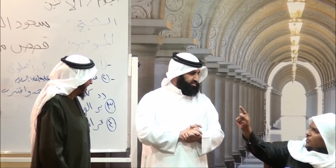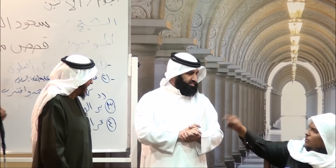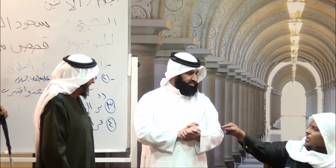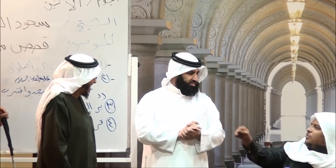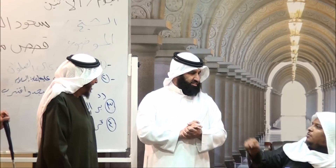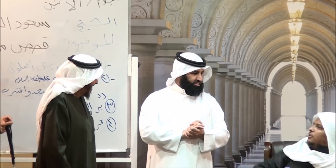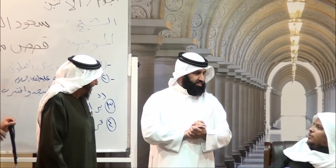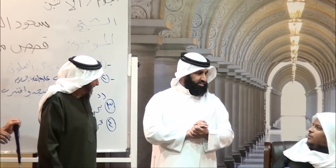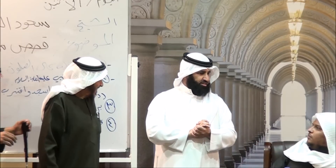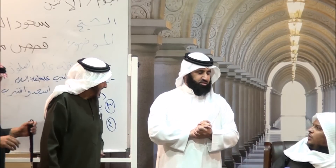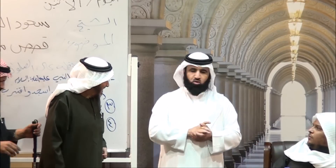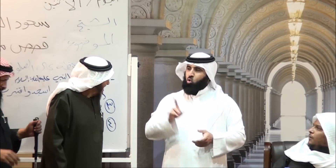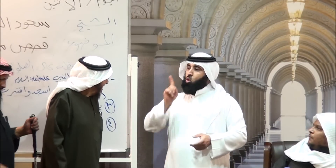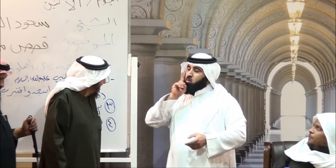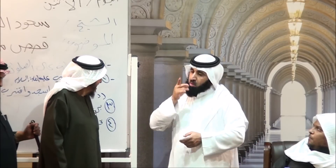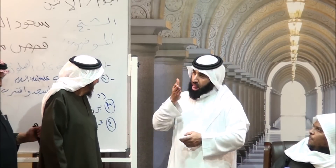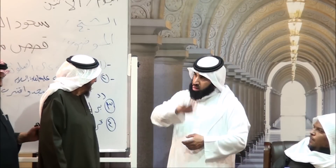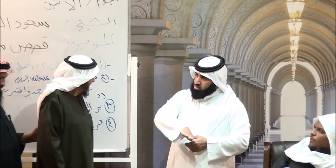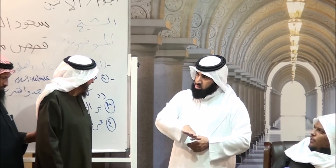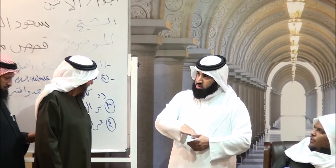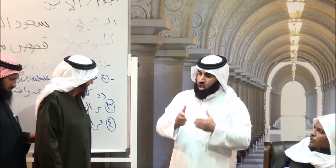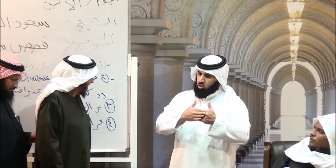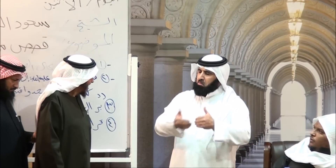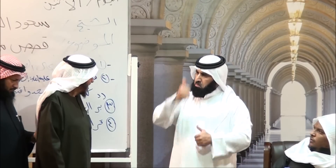أمك حتى لو كانت ماتت.